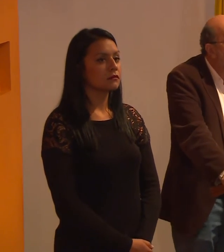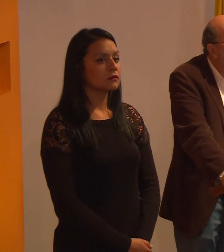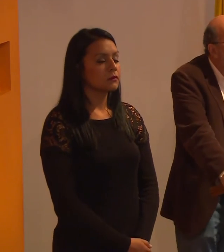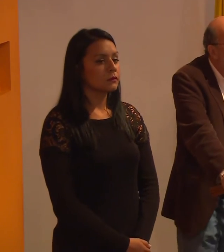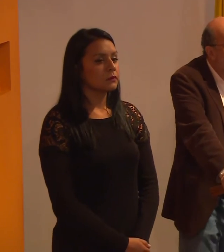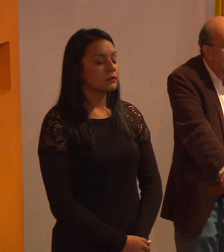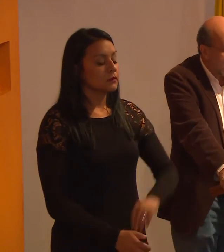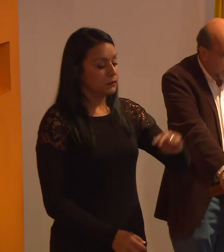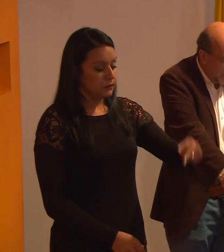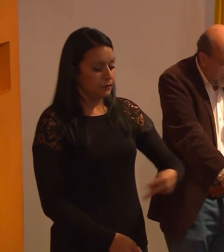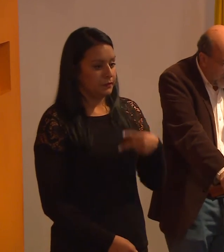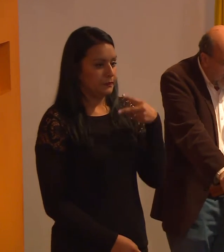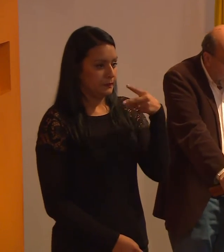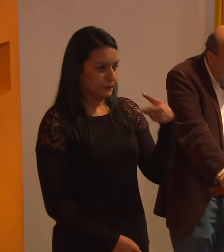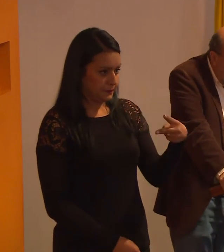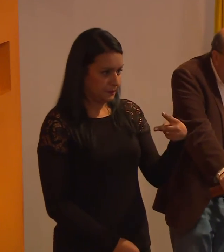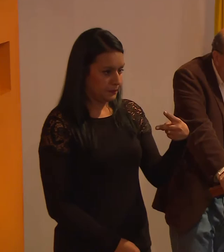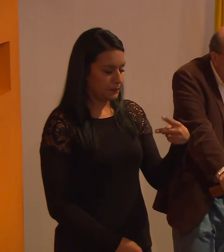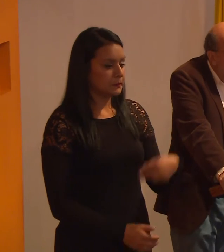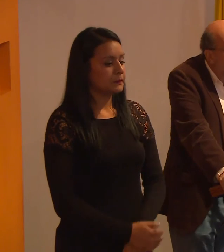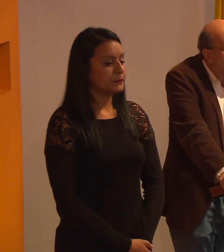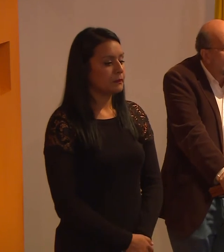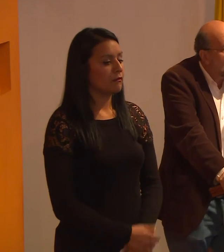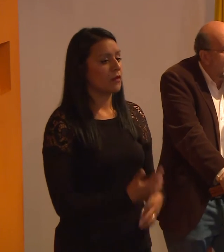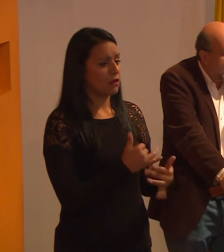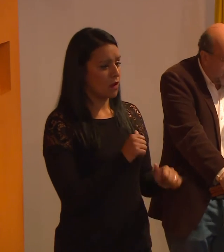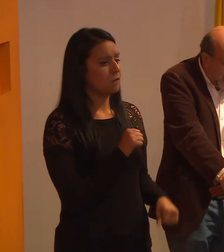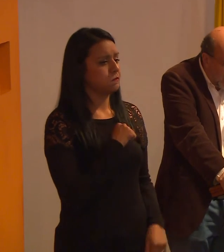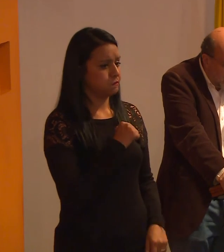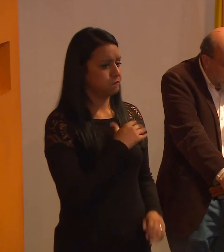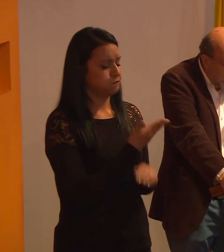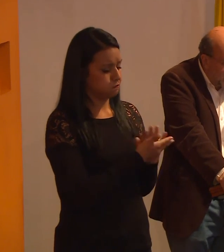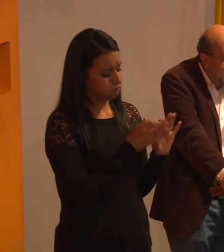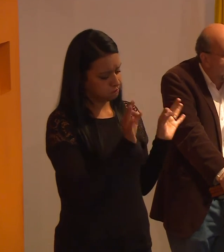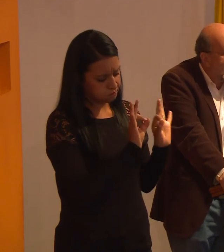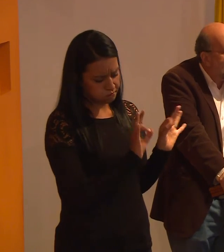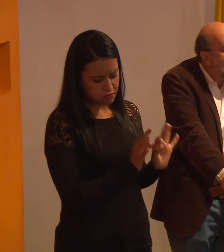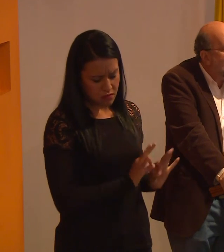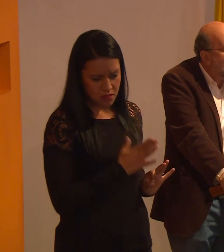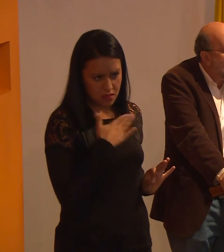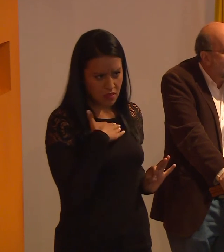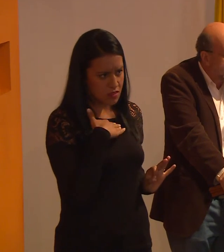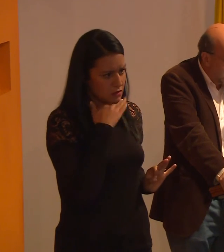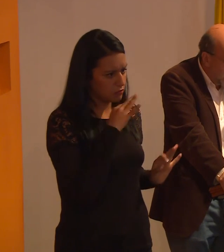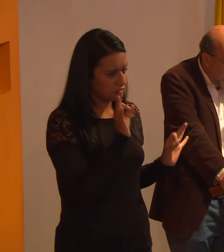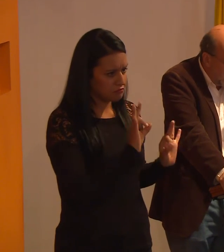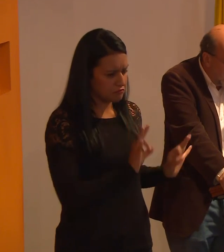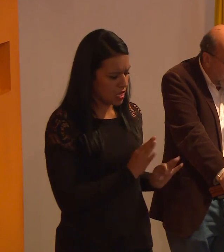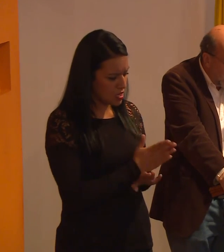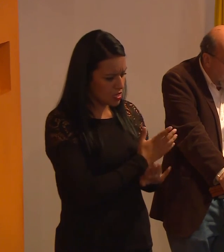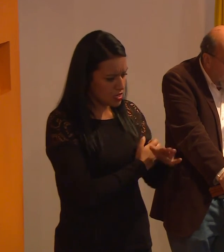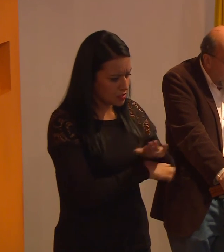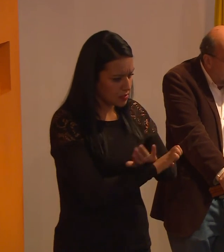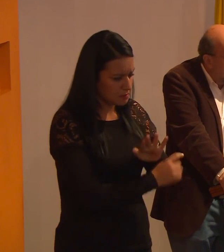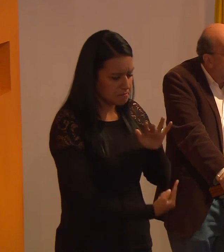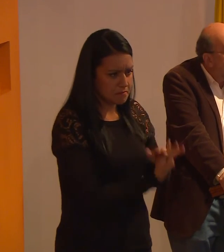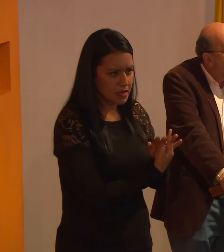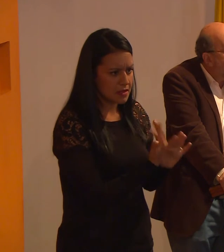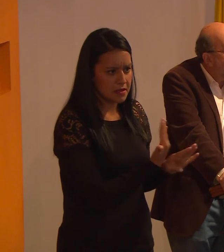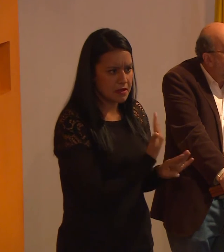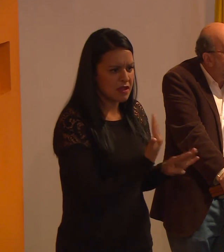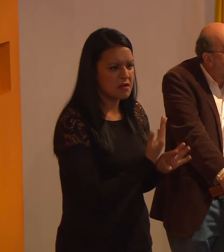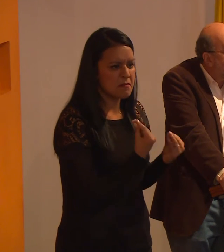En segundo lugar, hemos dispuesto la preparación necesaria y de contingencia